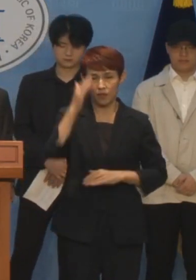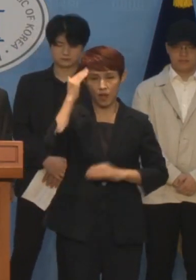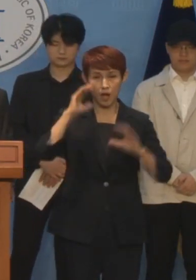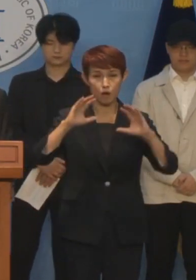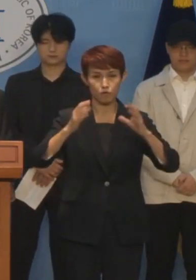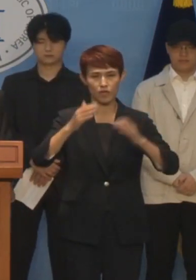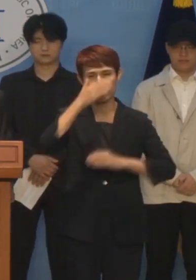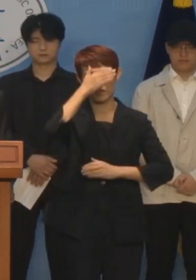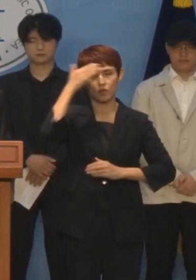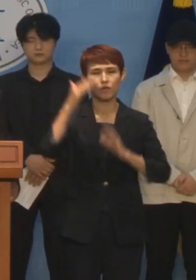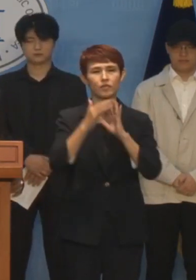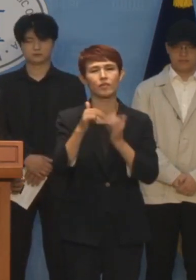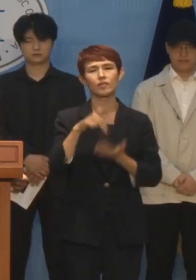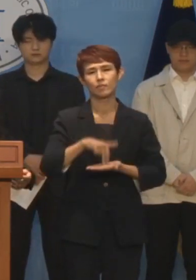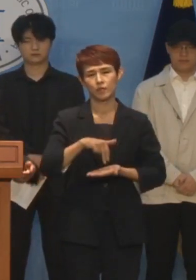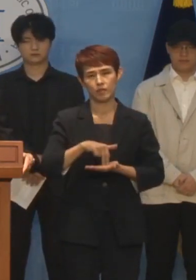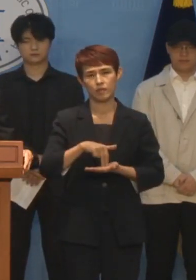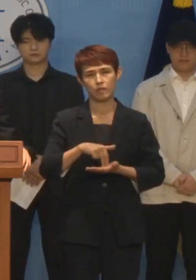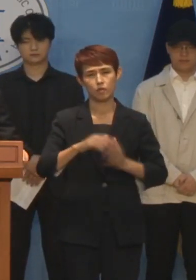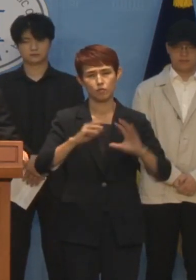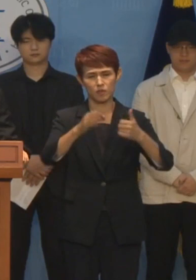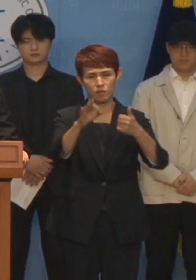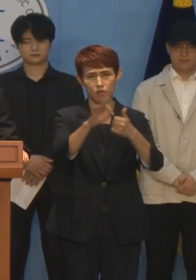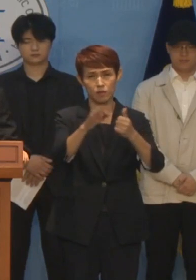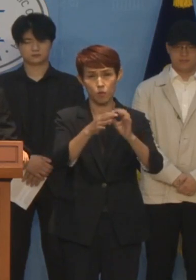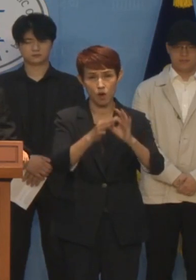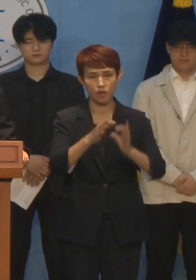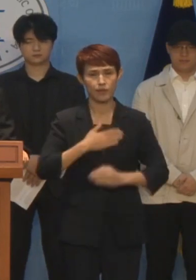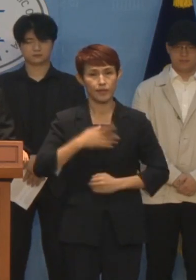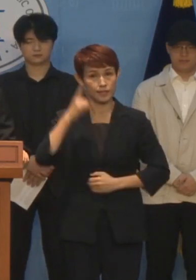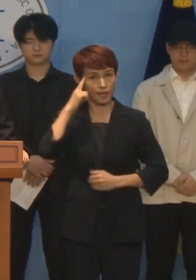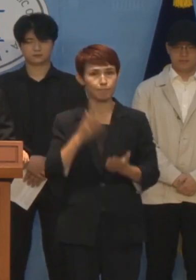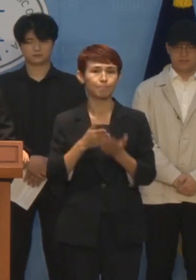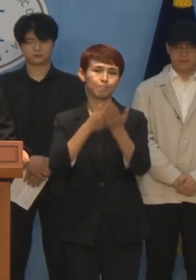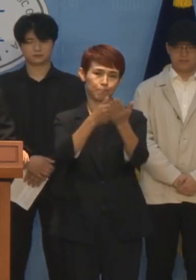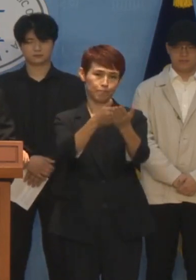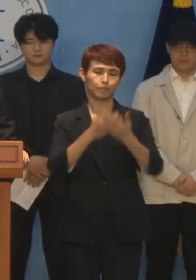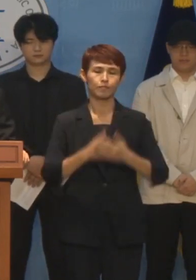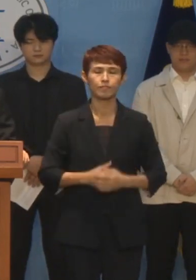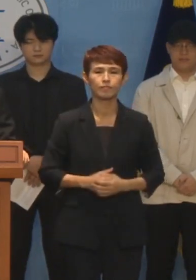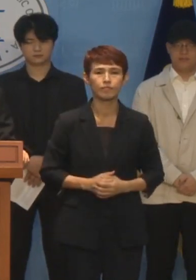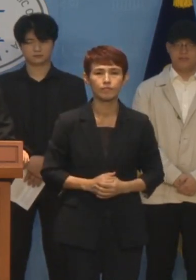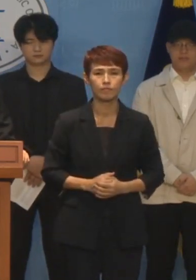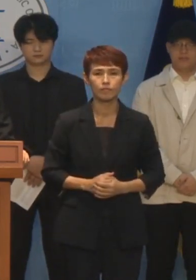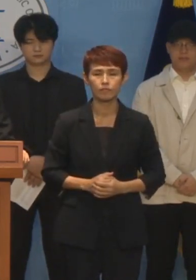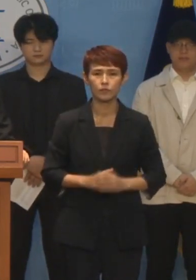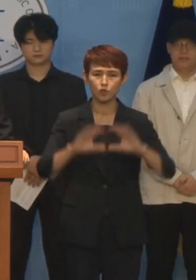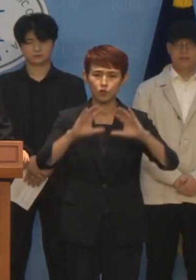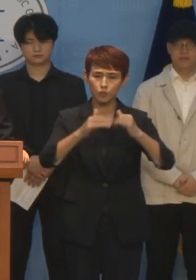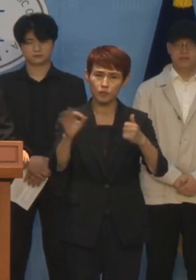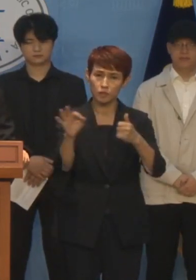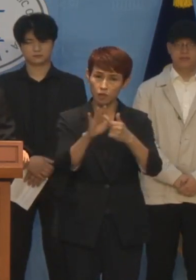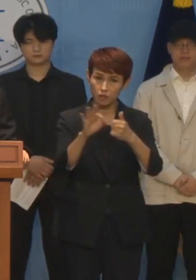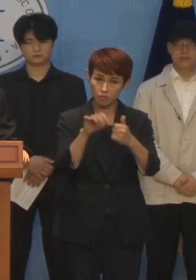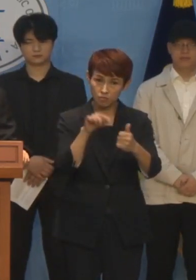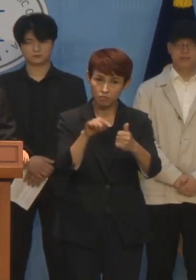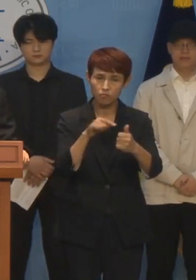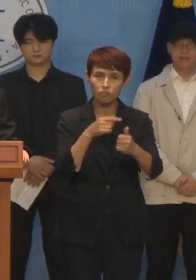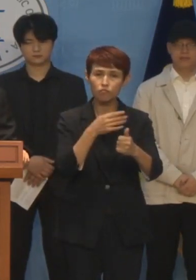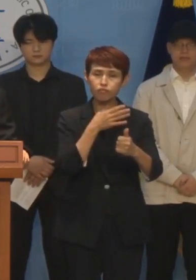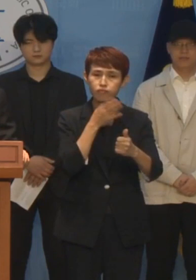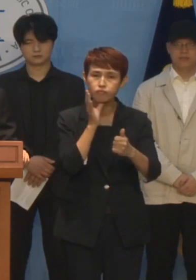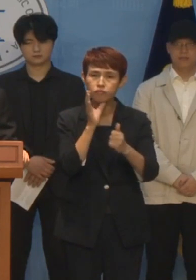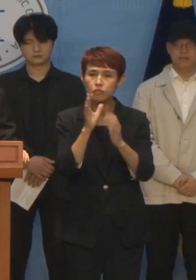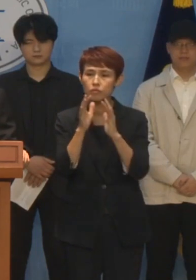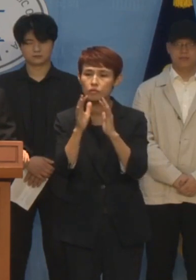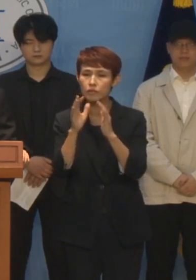명의 청년으로서 국민연금에 대한 제 생각을 말씀드리고자 합니다. 국민연금은 노후 소득 보장을